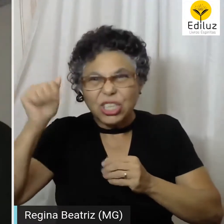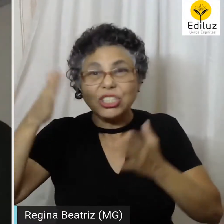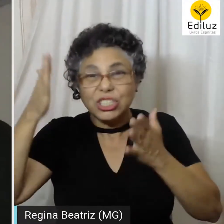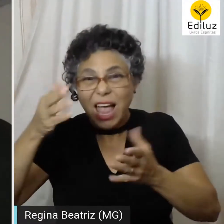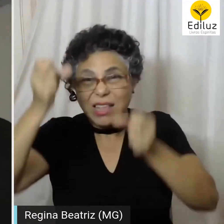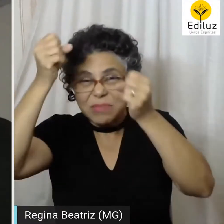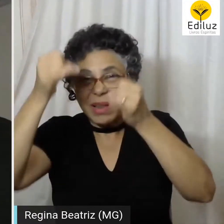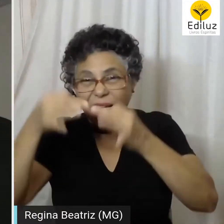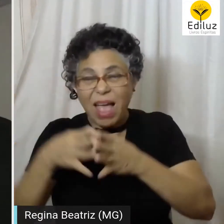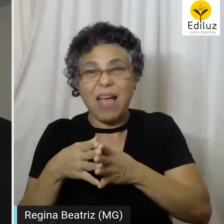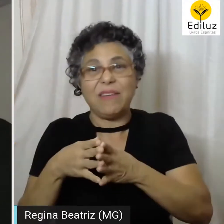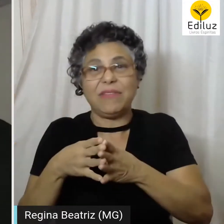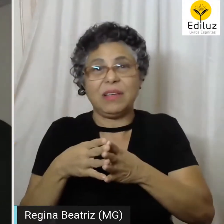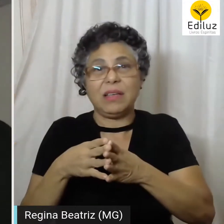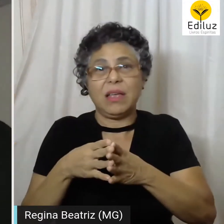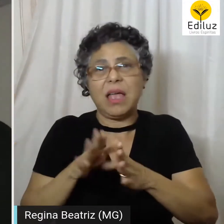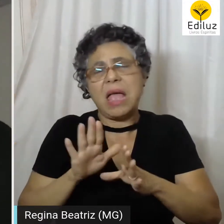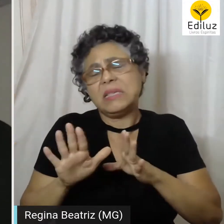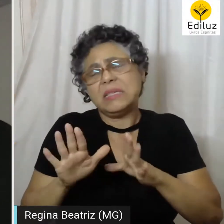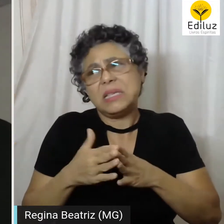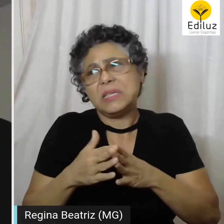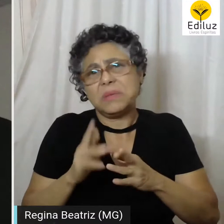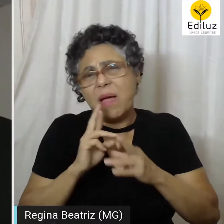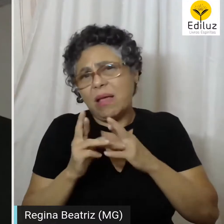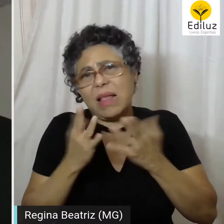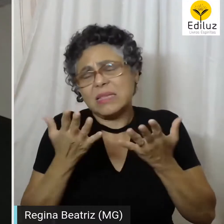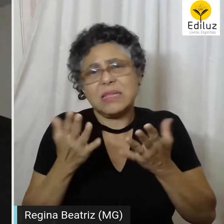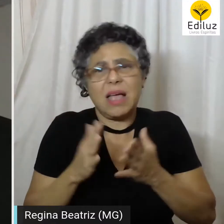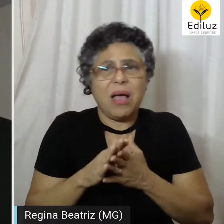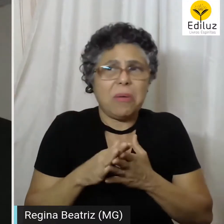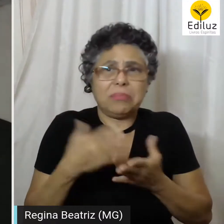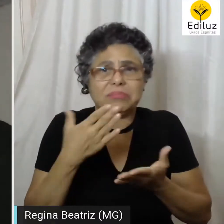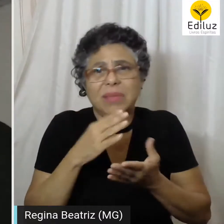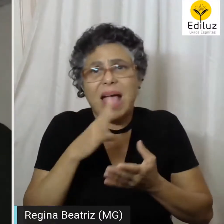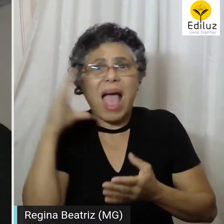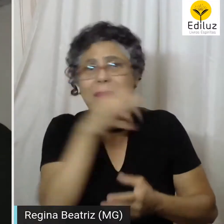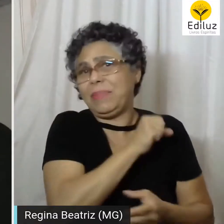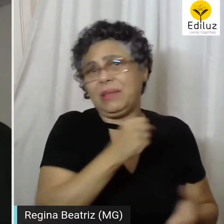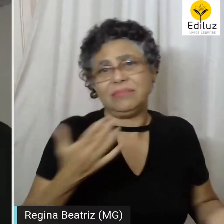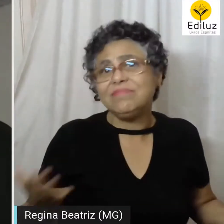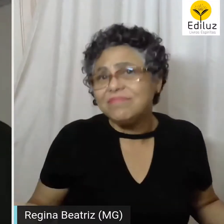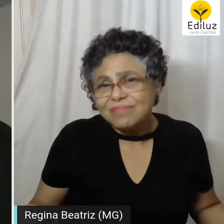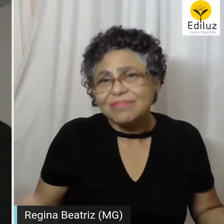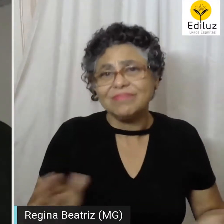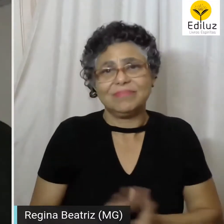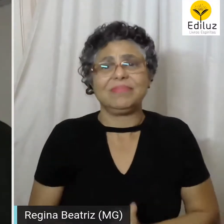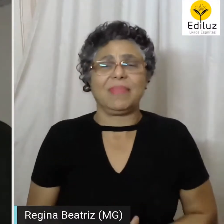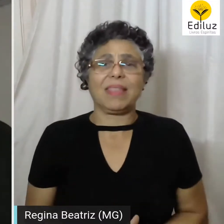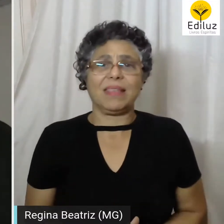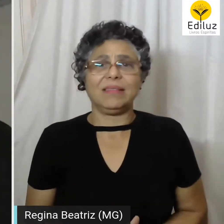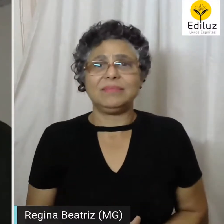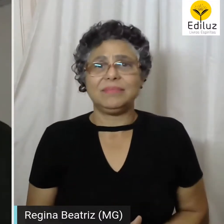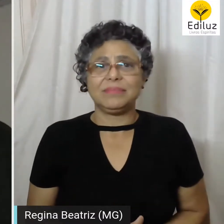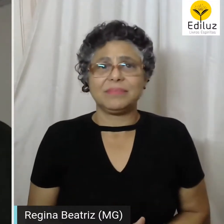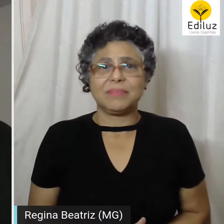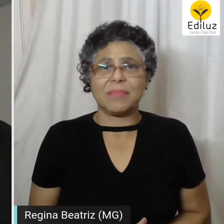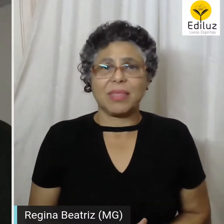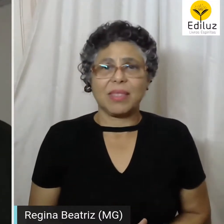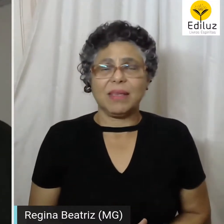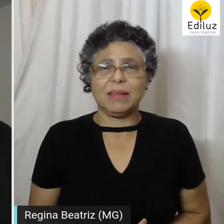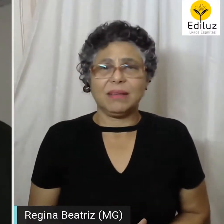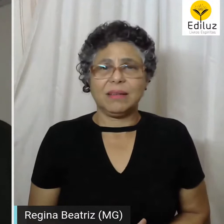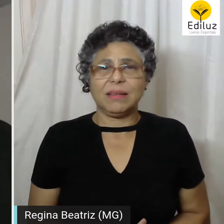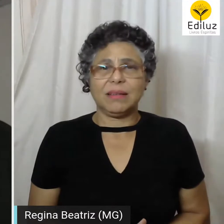numa relação indesejada, fortuita, eventual, passageira, né? Alguma coisa